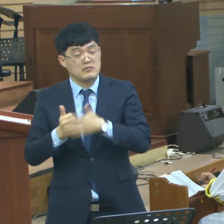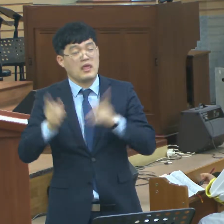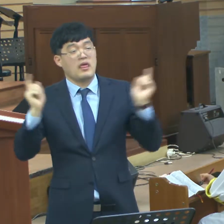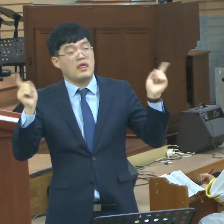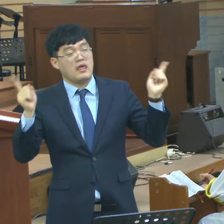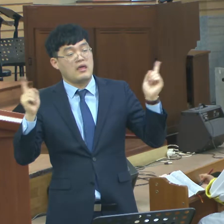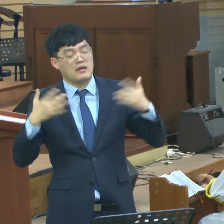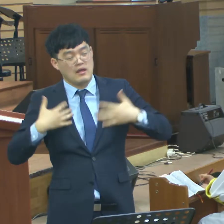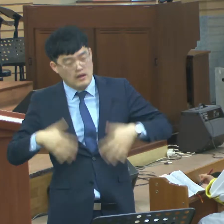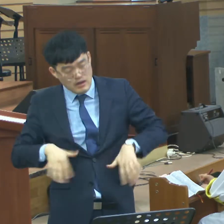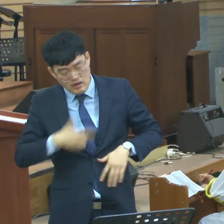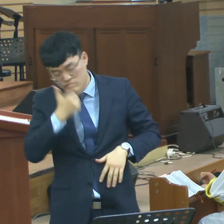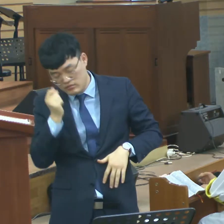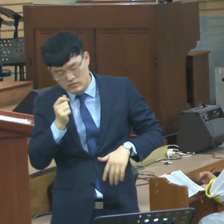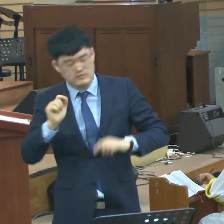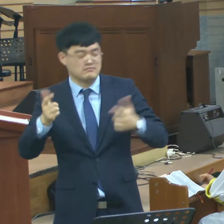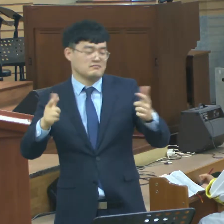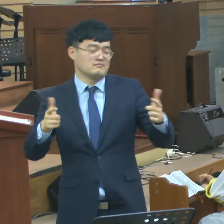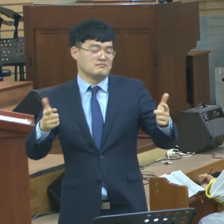분이에요. 놀라운 분이세요.